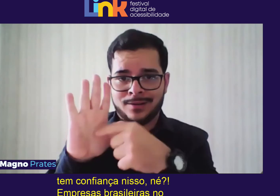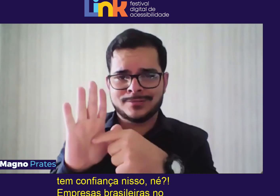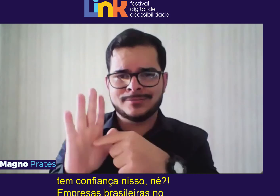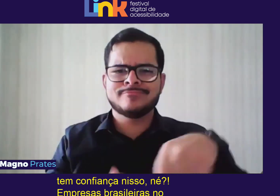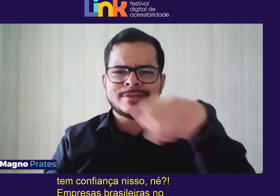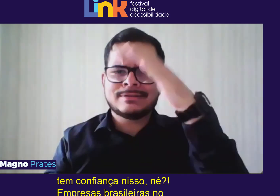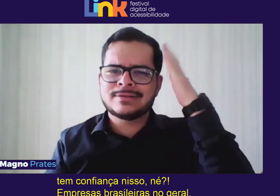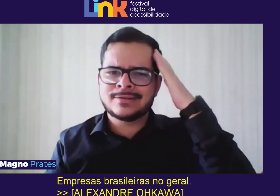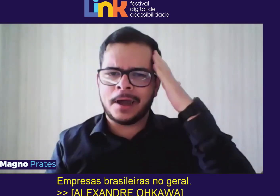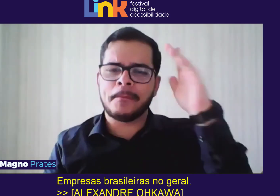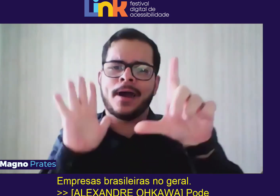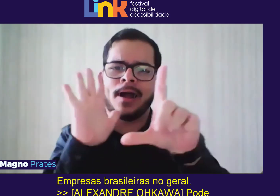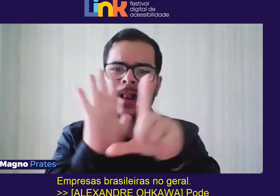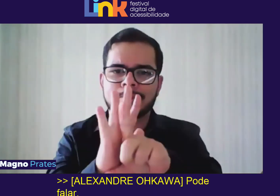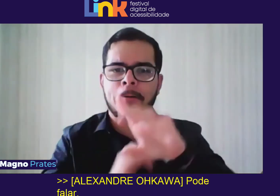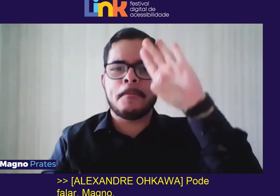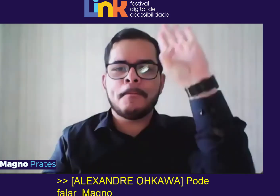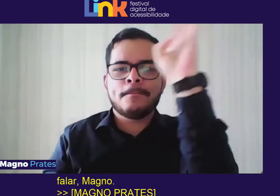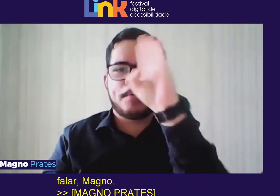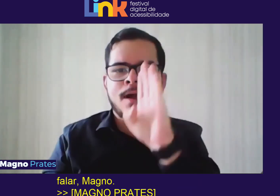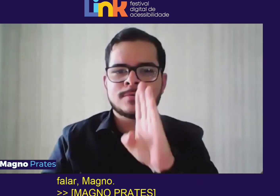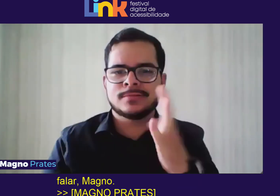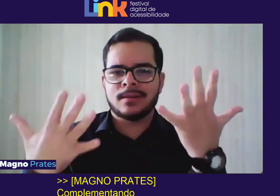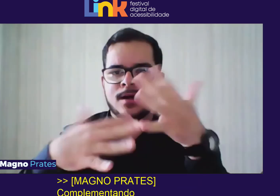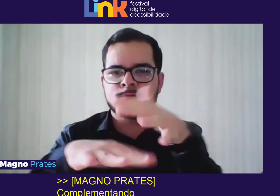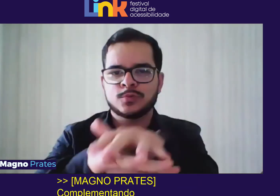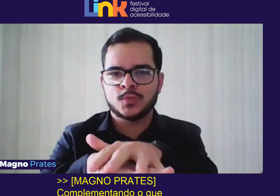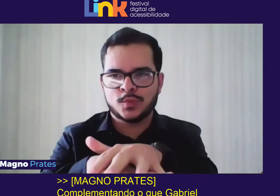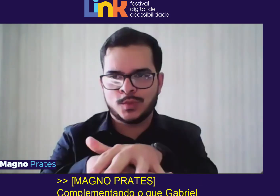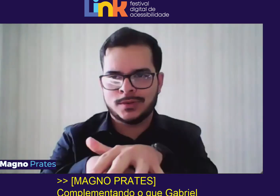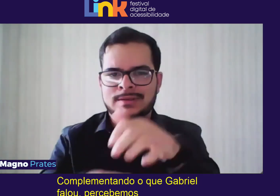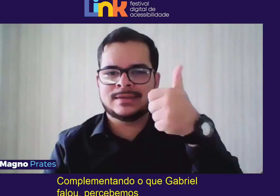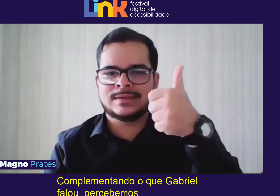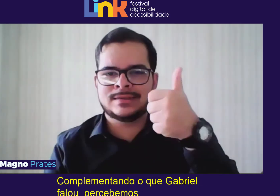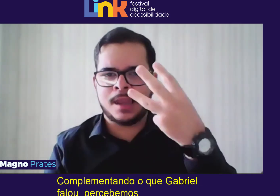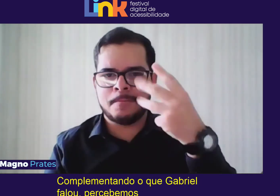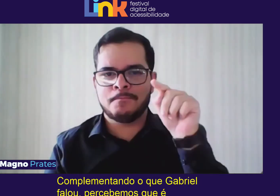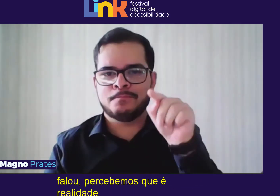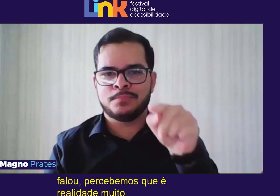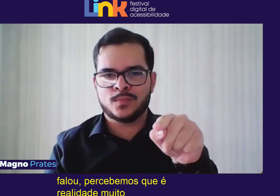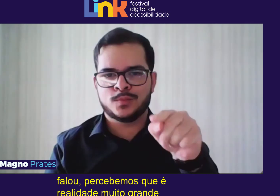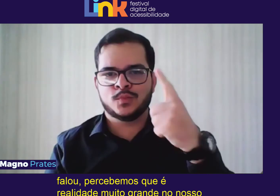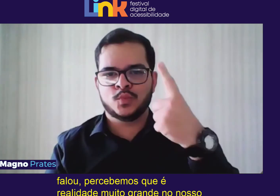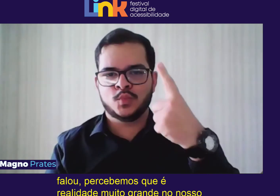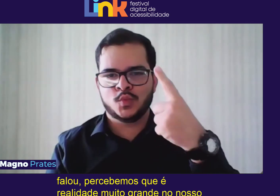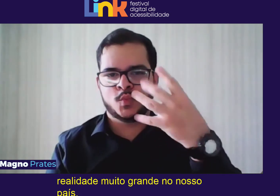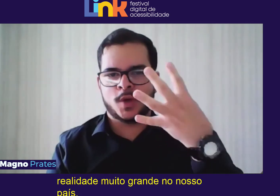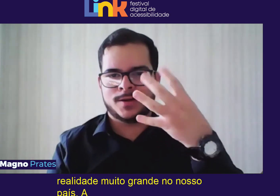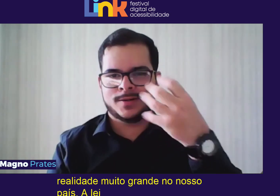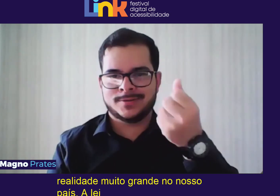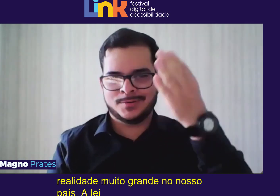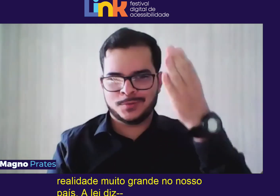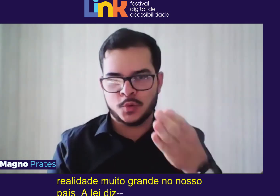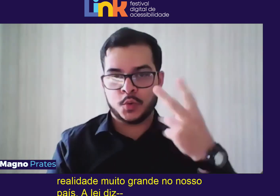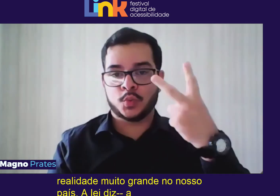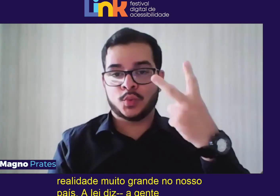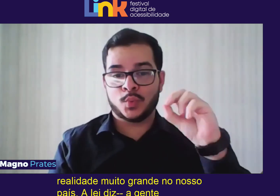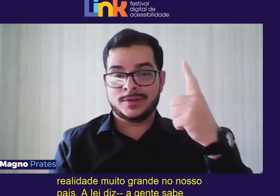A lei, ela diz, e a gente sabe que a lei brasileira, ela fala sobre inclusão. A Lei